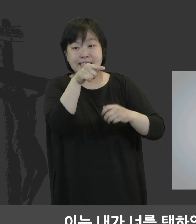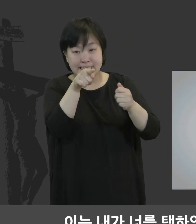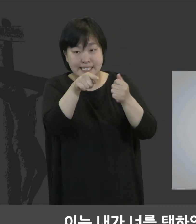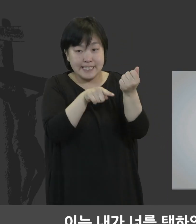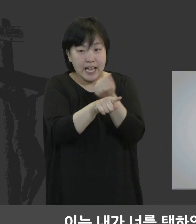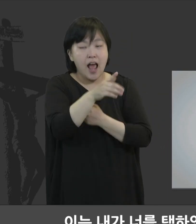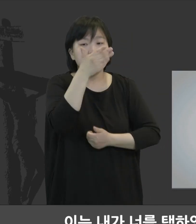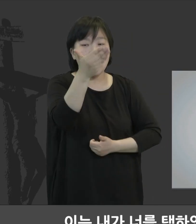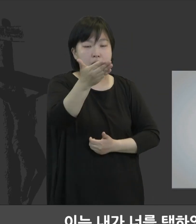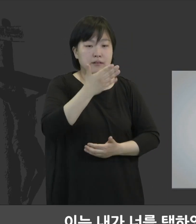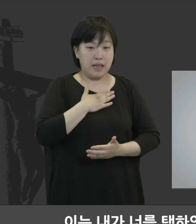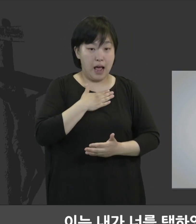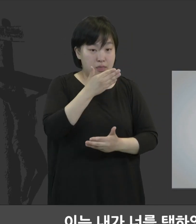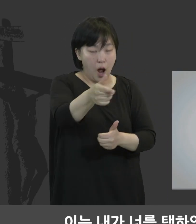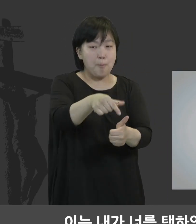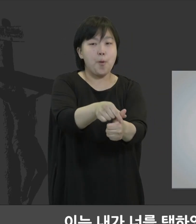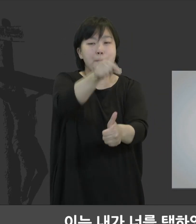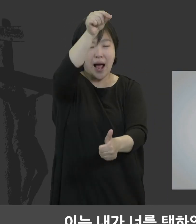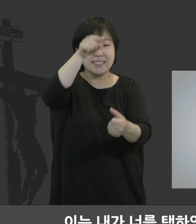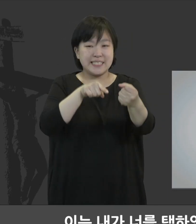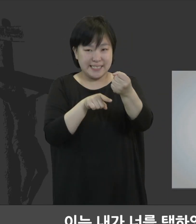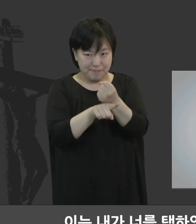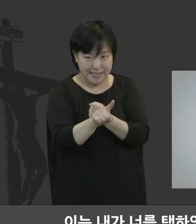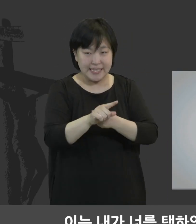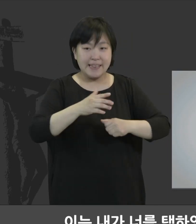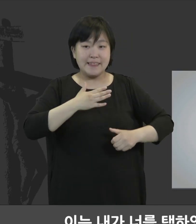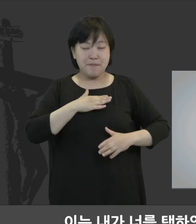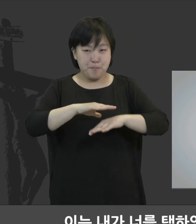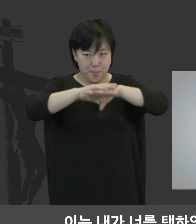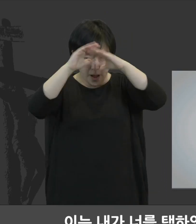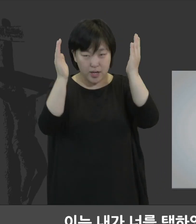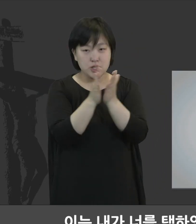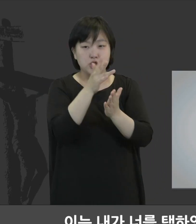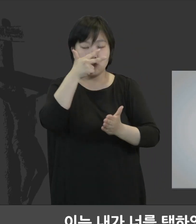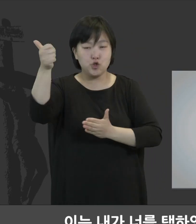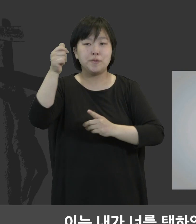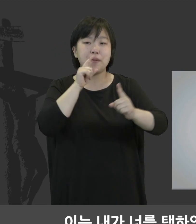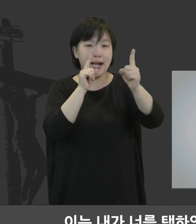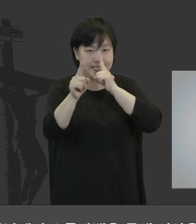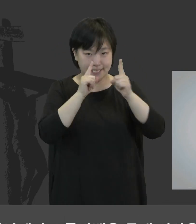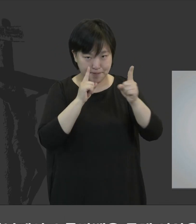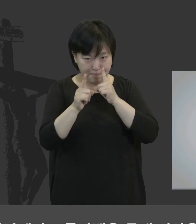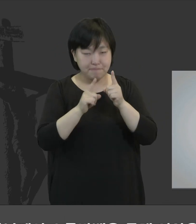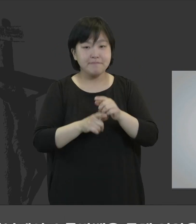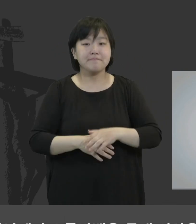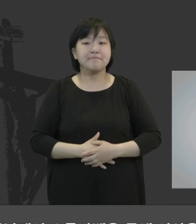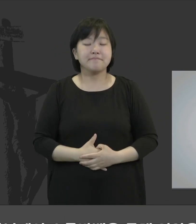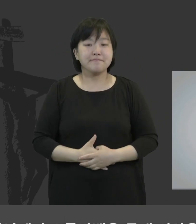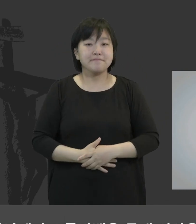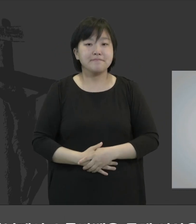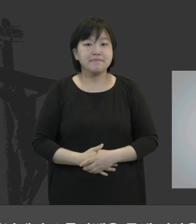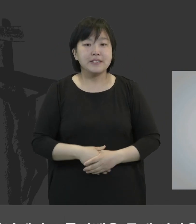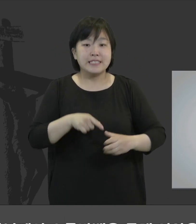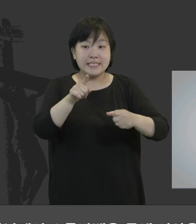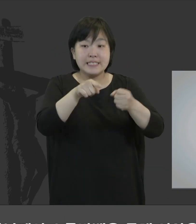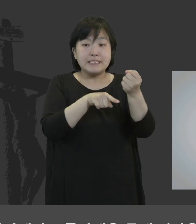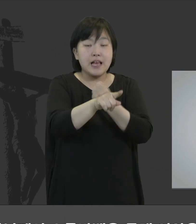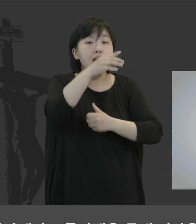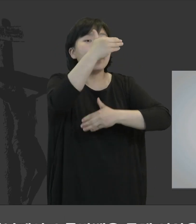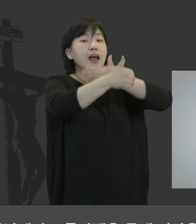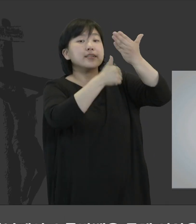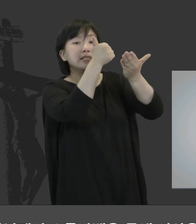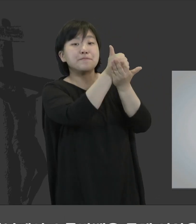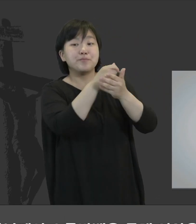너를 택하였음이니라. 만군의 여호와의 말이니라 하시니라. 이는 하나님께서 스룹바벨을